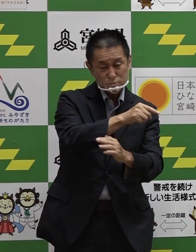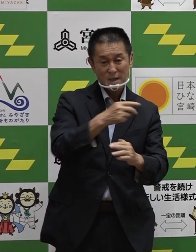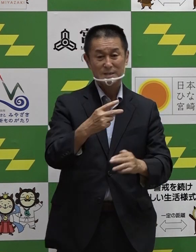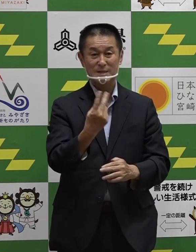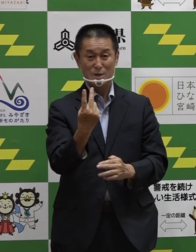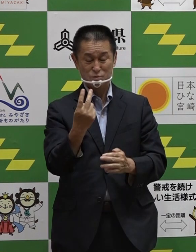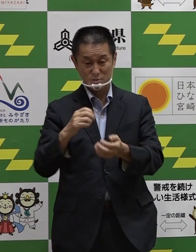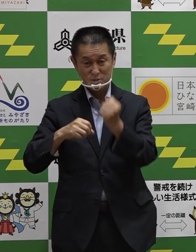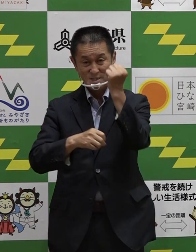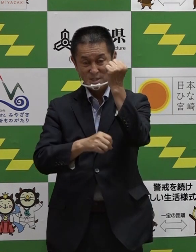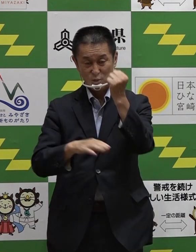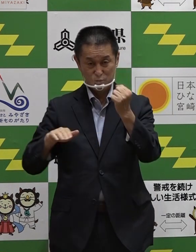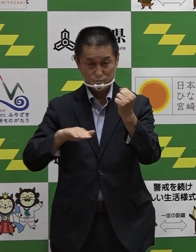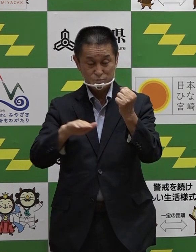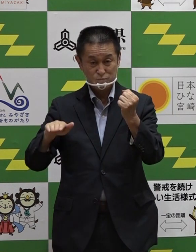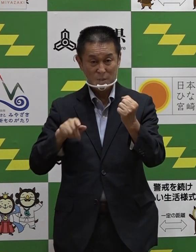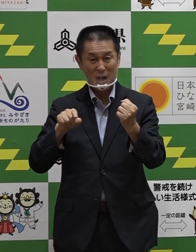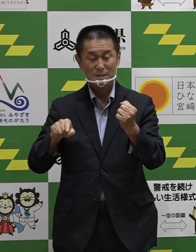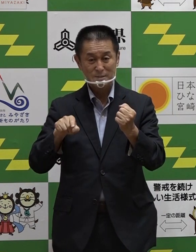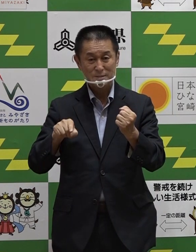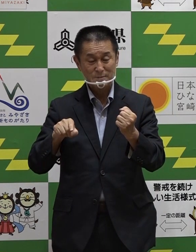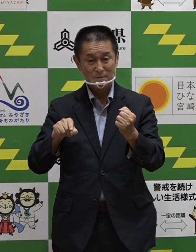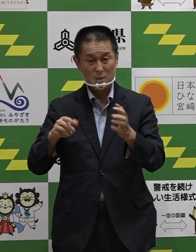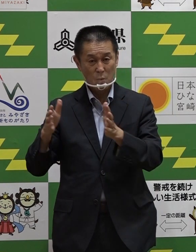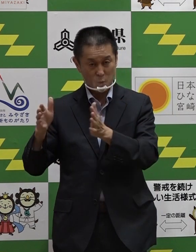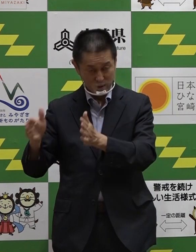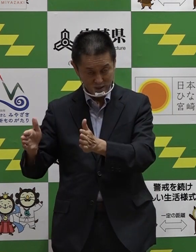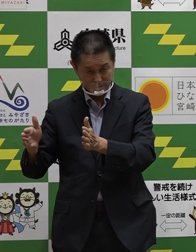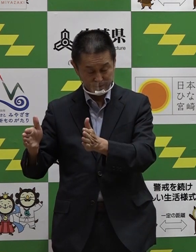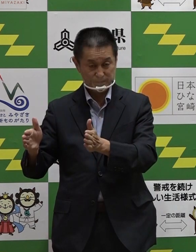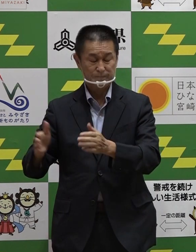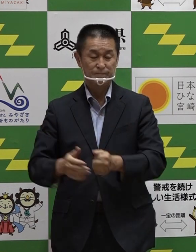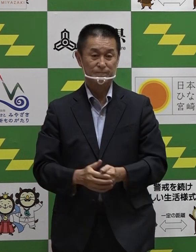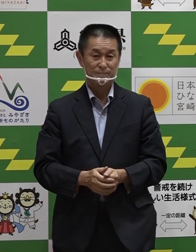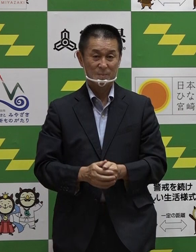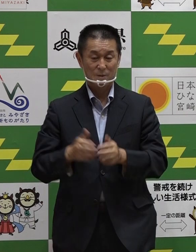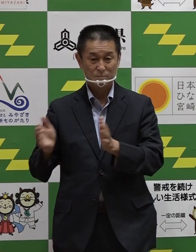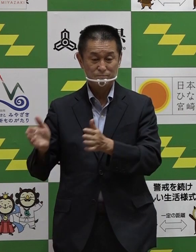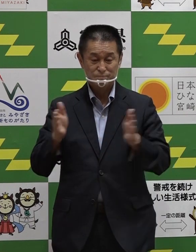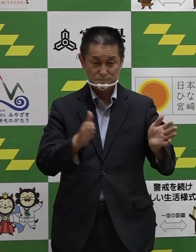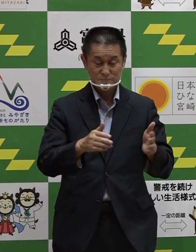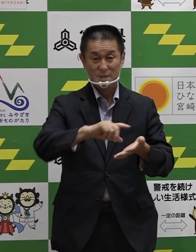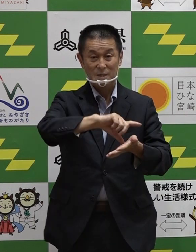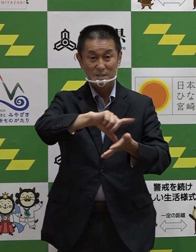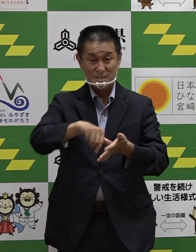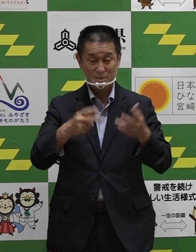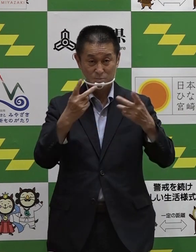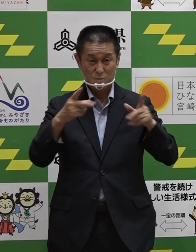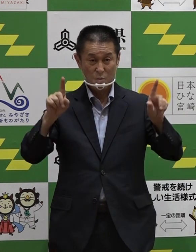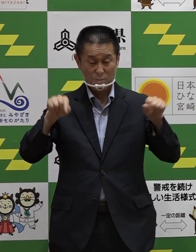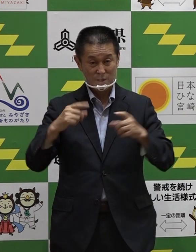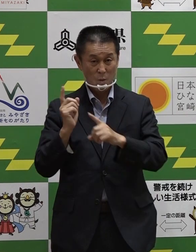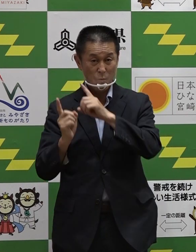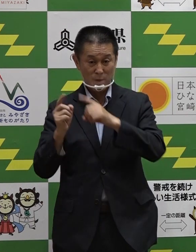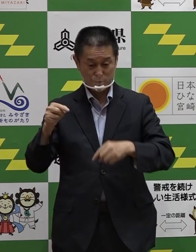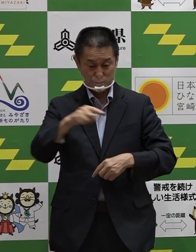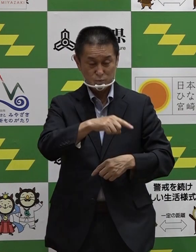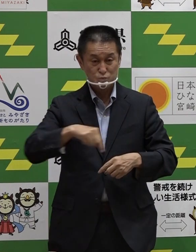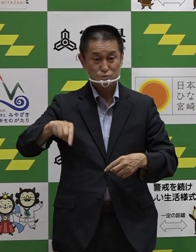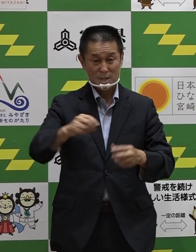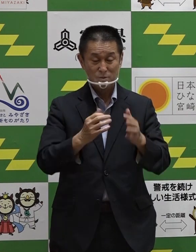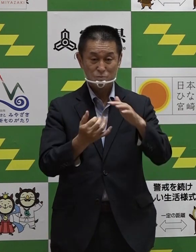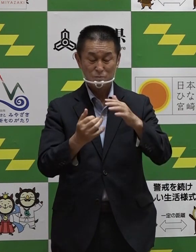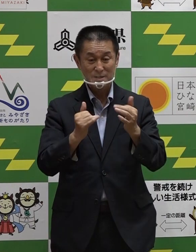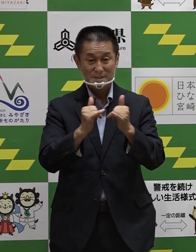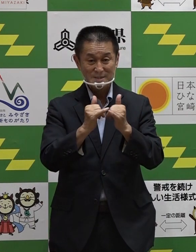という基準で可能であったわけでありますが、地域で行われるお祭りなどは人数